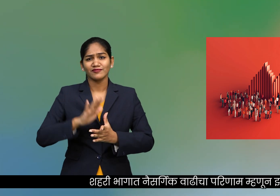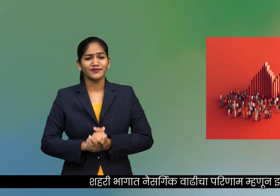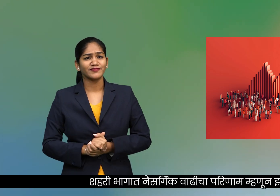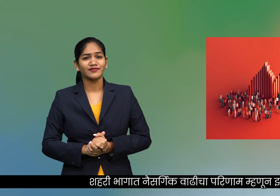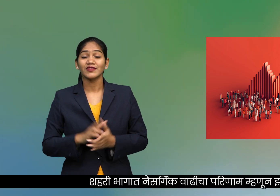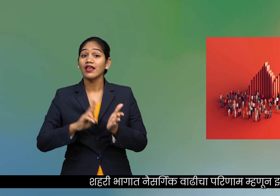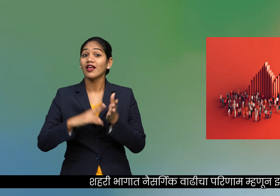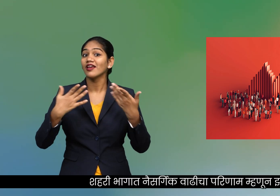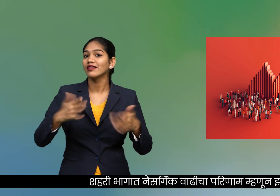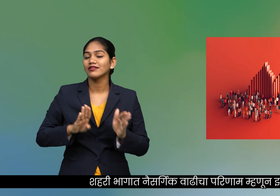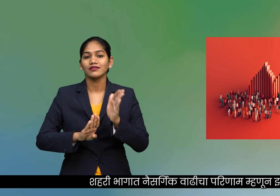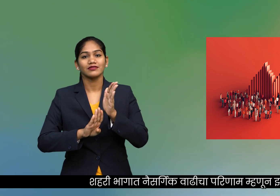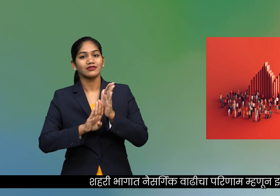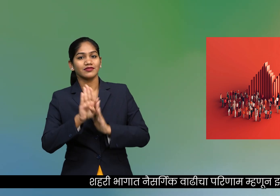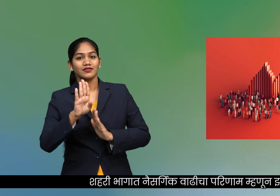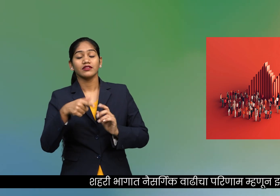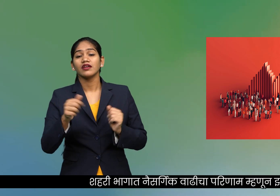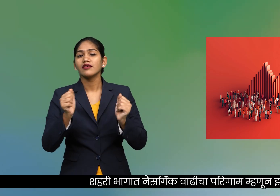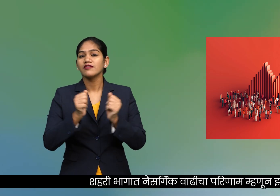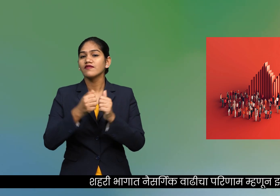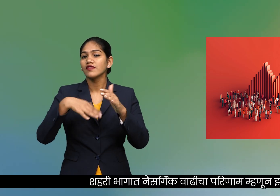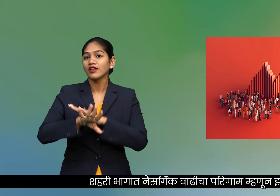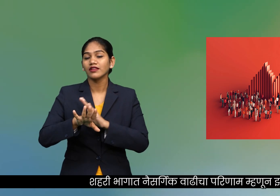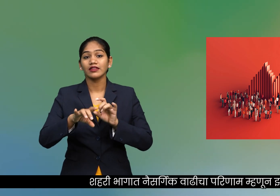शहरी भागात नैसर्गिक वाढीचा परिणाम म्हणून झाली.